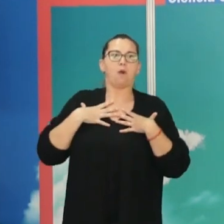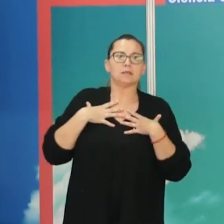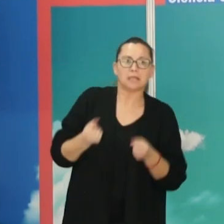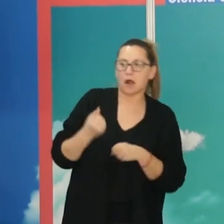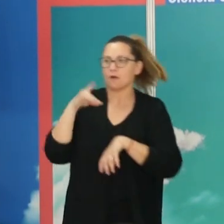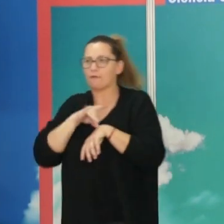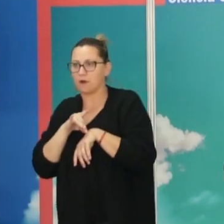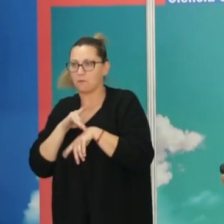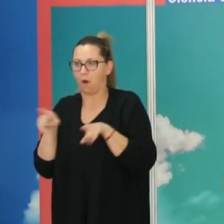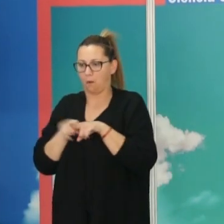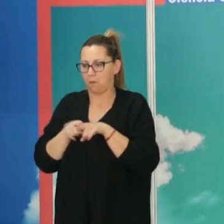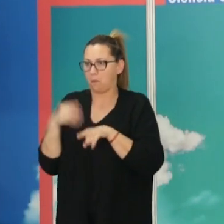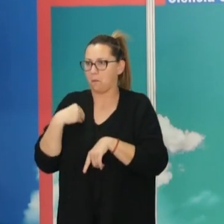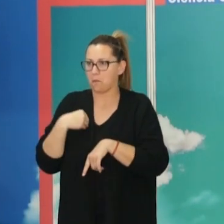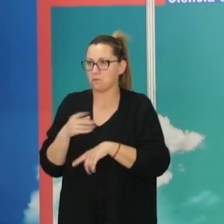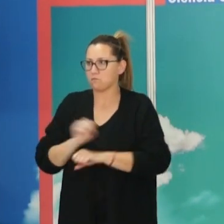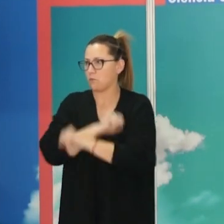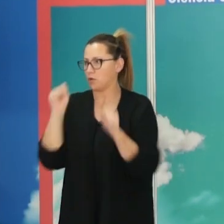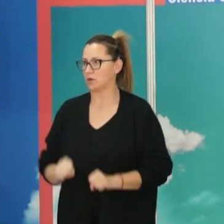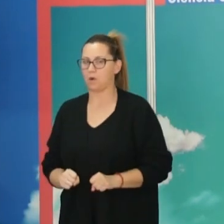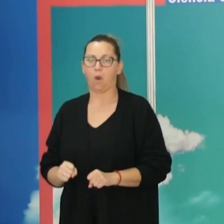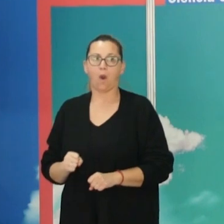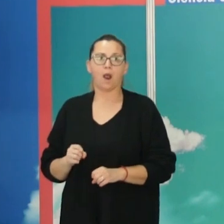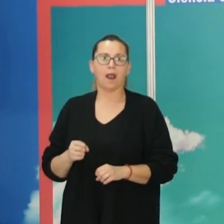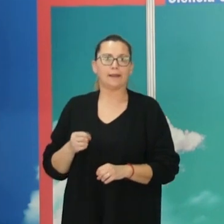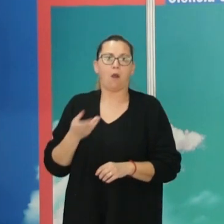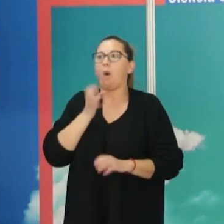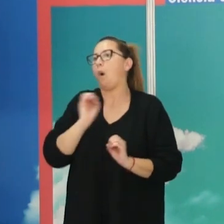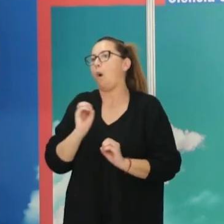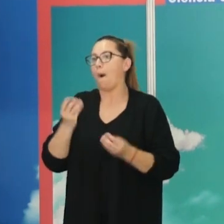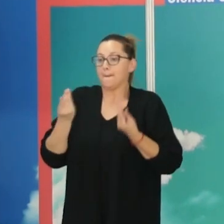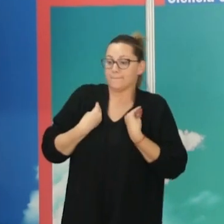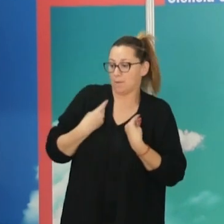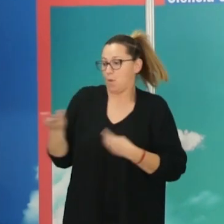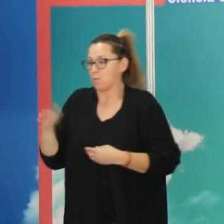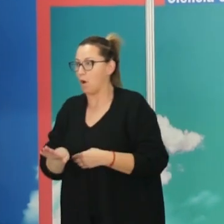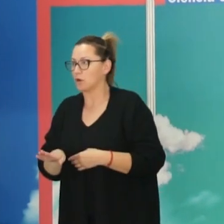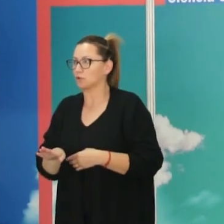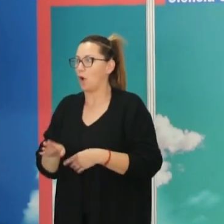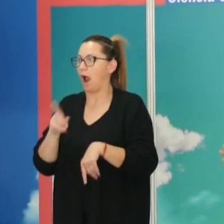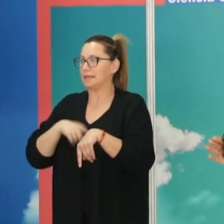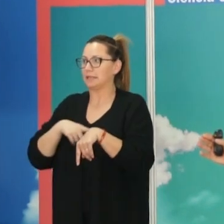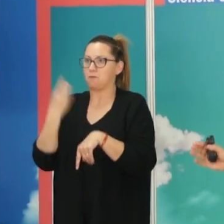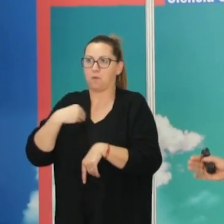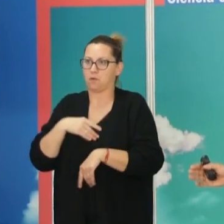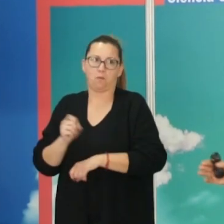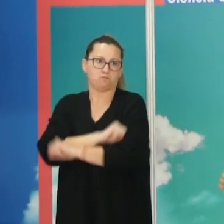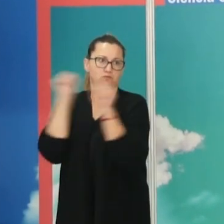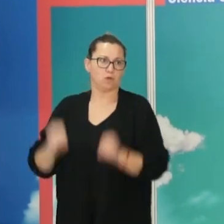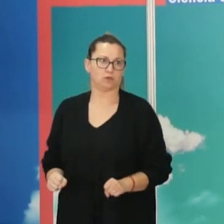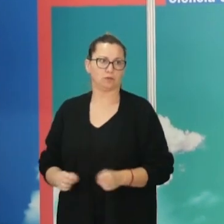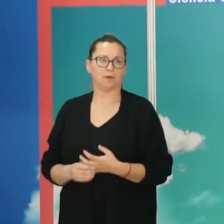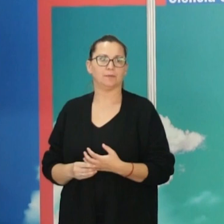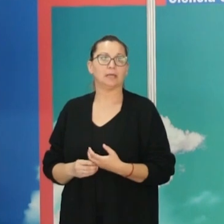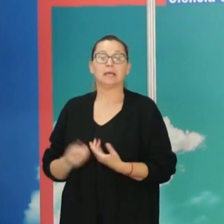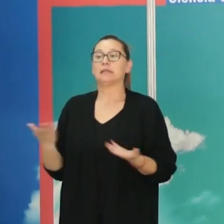Y todavía más claro, no se puede estar vivo y muerto de forma simultánea. La ley nos clasifica en un lugar y en otro.